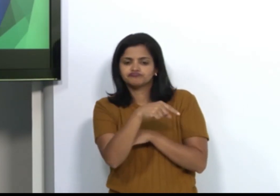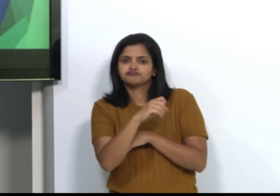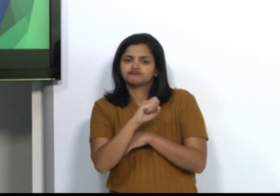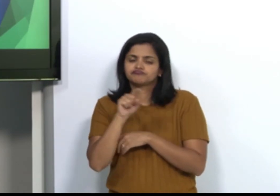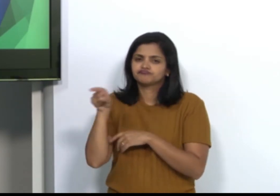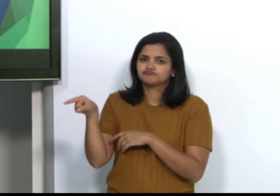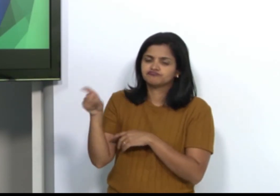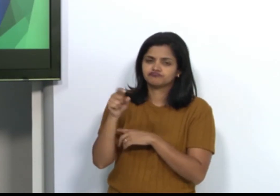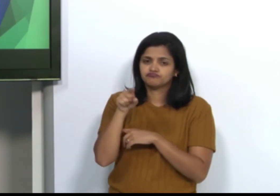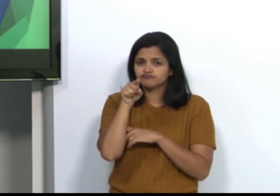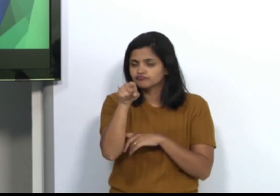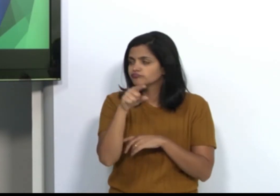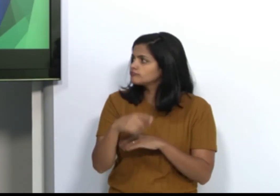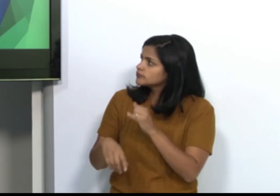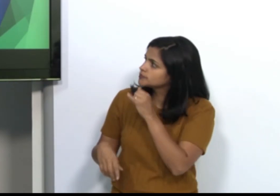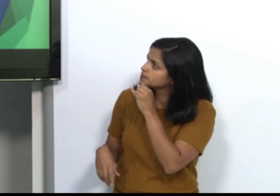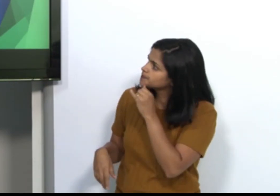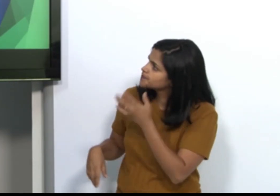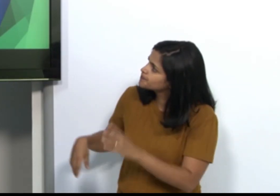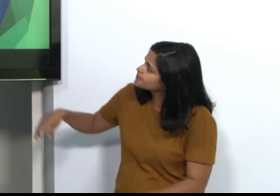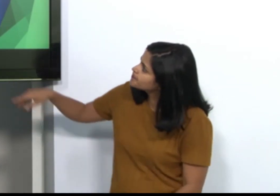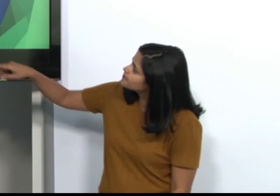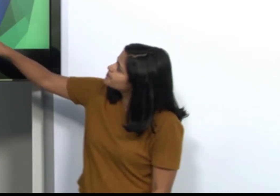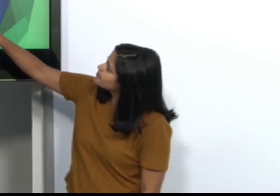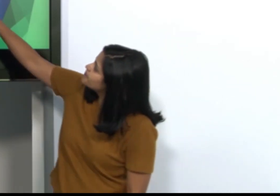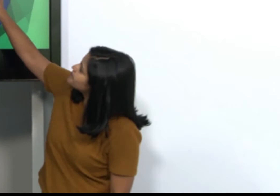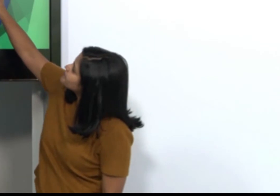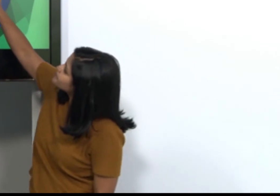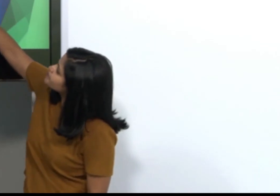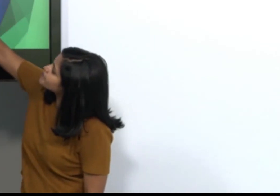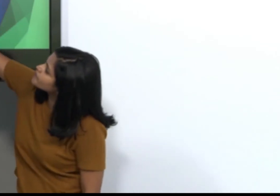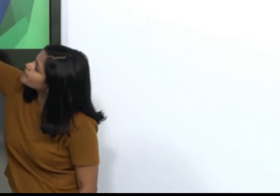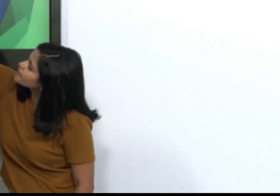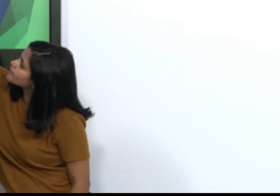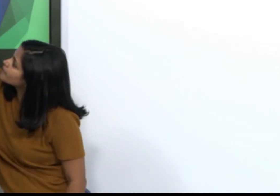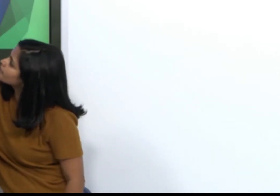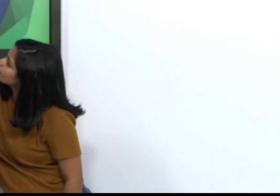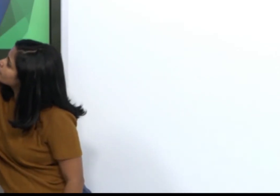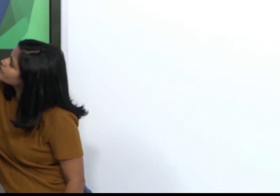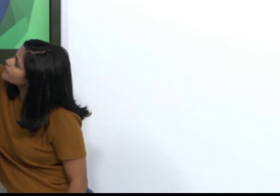Temos a apontação, que é isso aqui. Por exemplo,